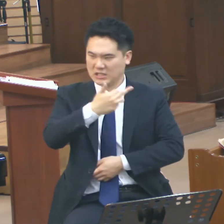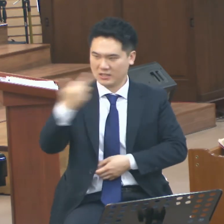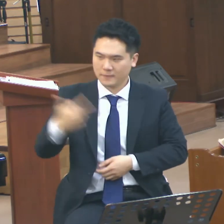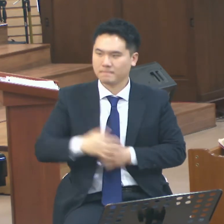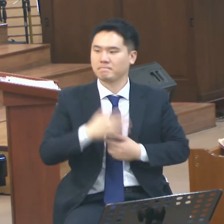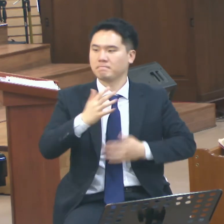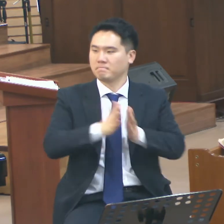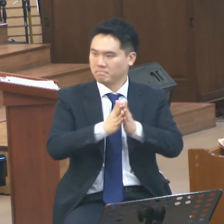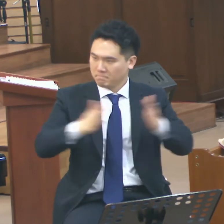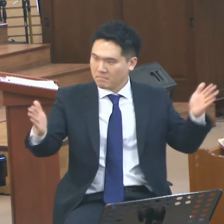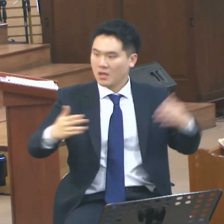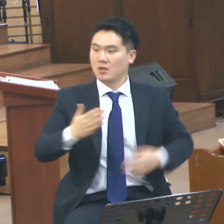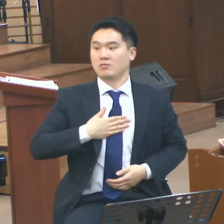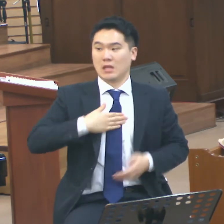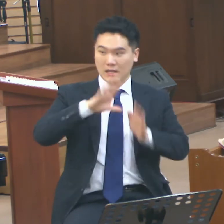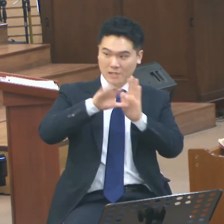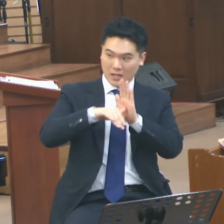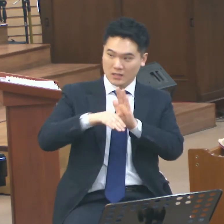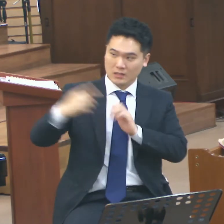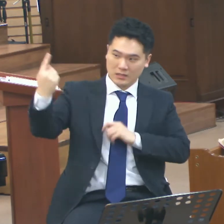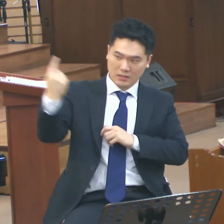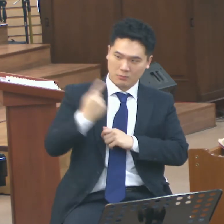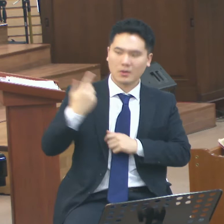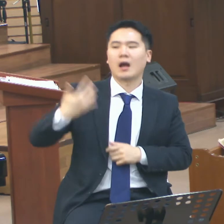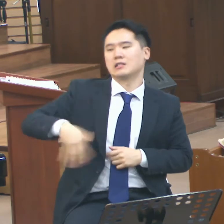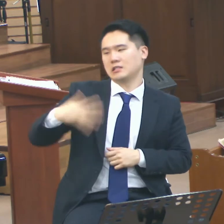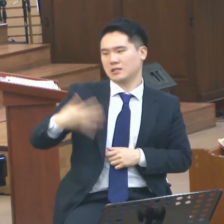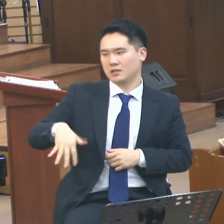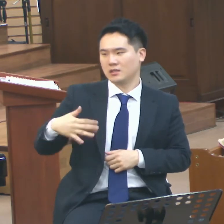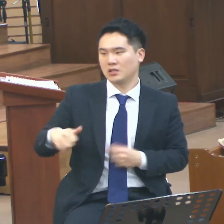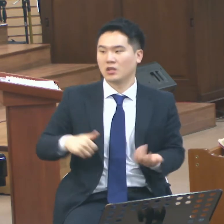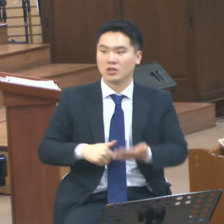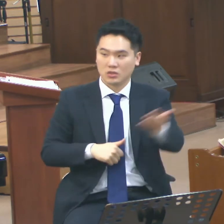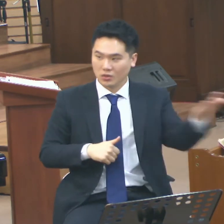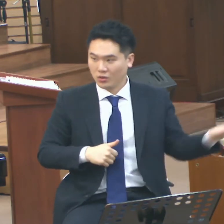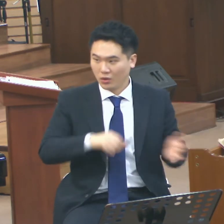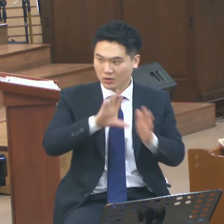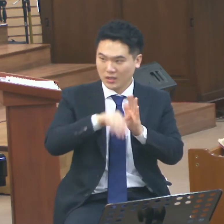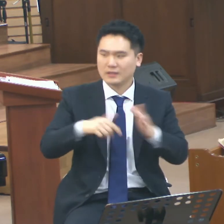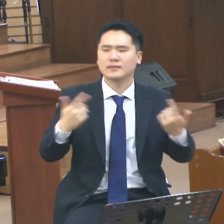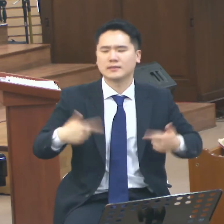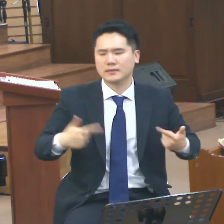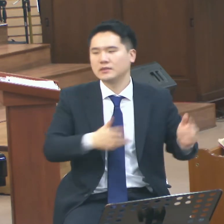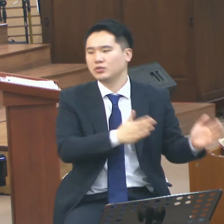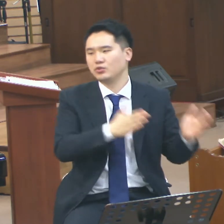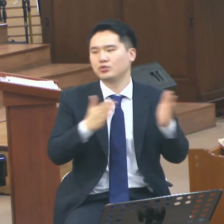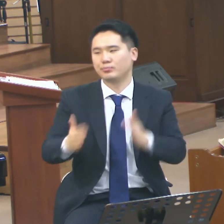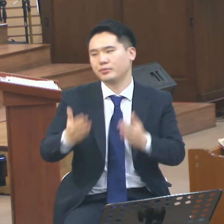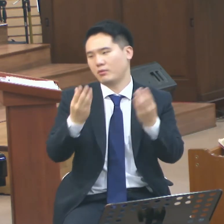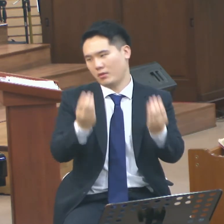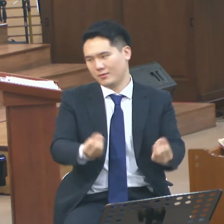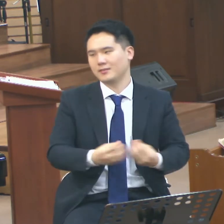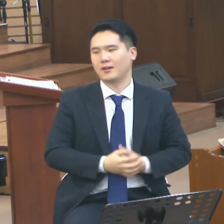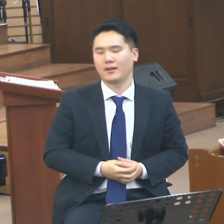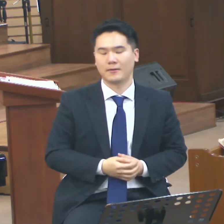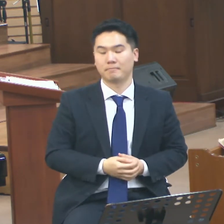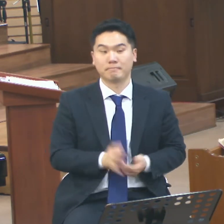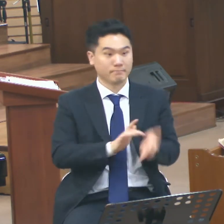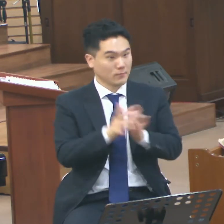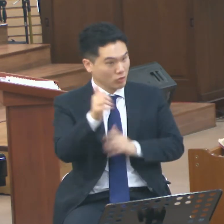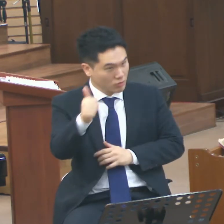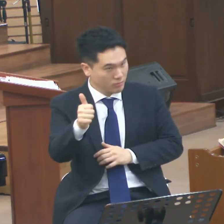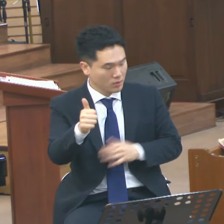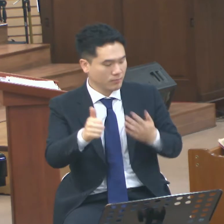읽겠습니다. 시작. 내 때는 아직 이르지 아니하였거니와 너희 때는 늘 준비되어 있느니라. 예수님이 내